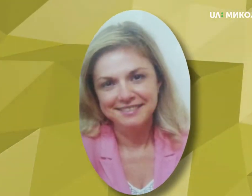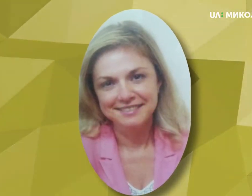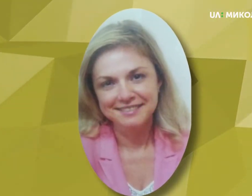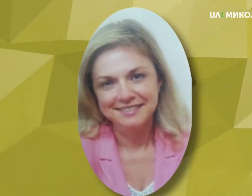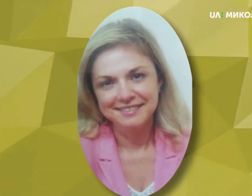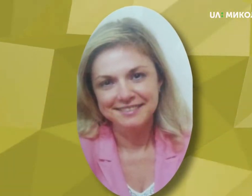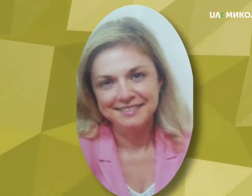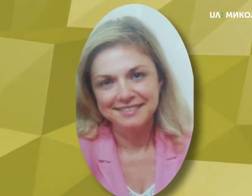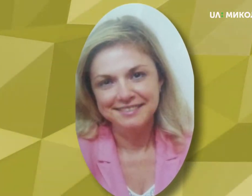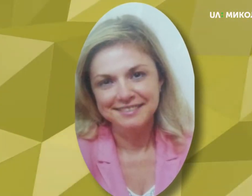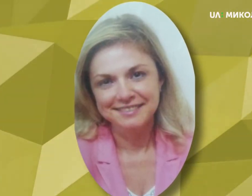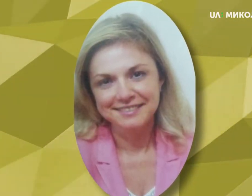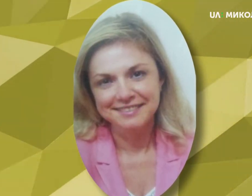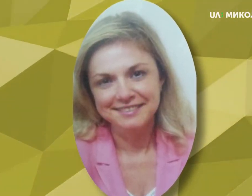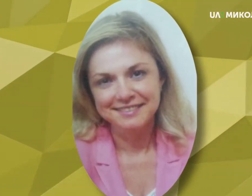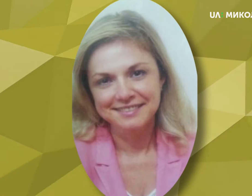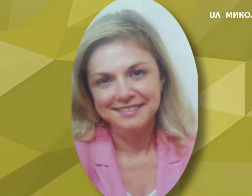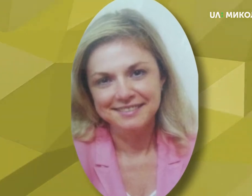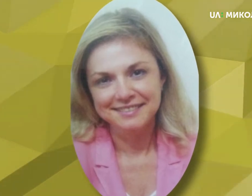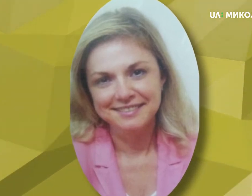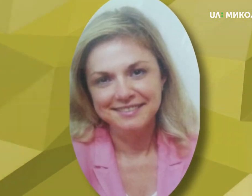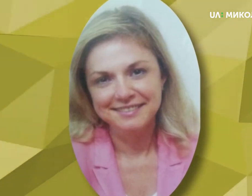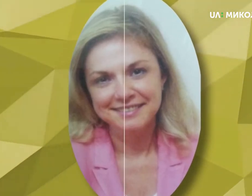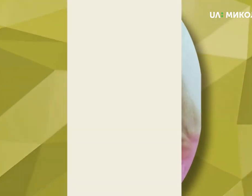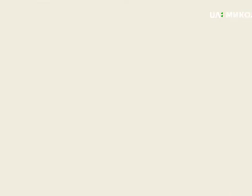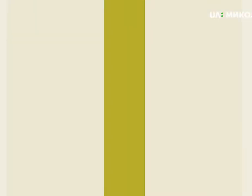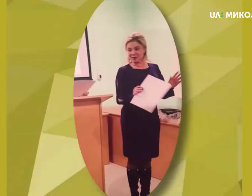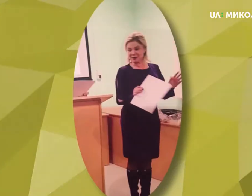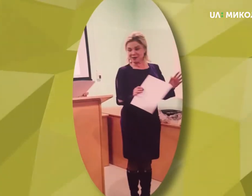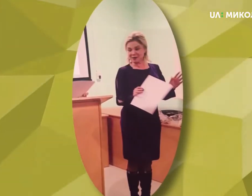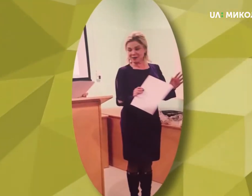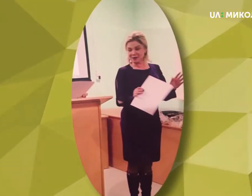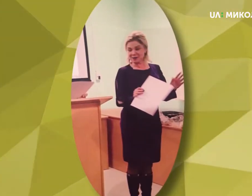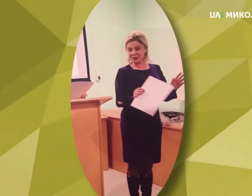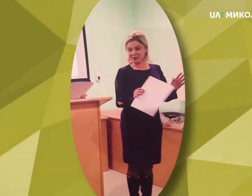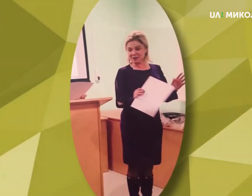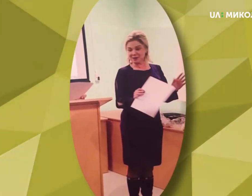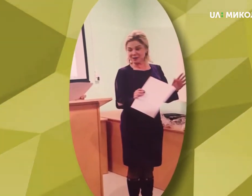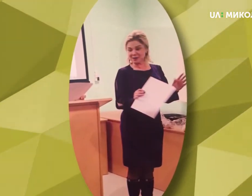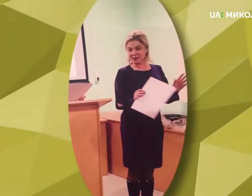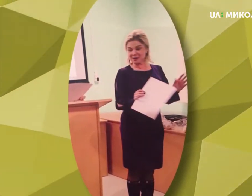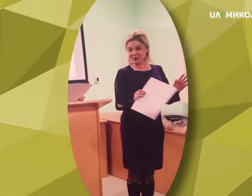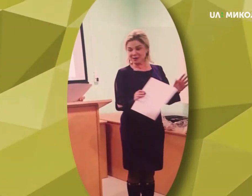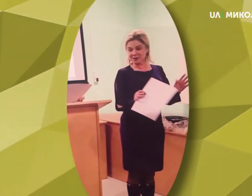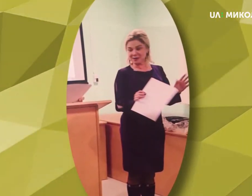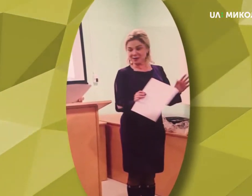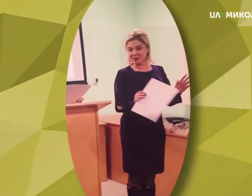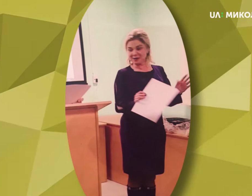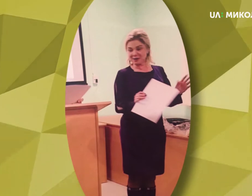Тетяна Мисникова, перекладачка жестової мови першої категорії. Працює в Миколаївській територіальній організації нечуючих з 2004 року. Є